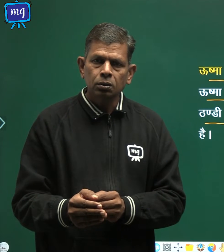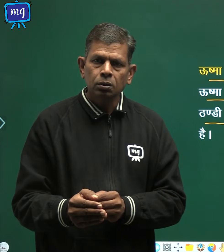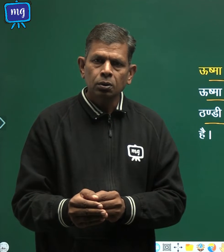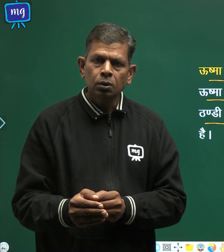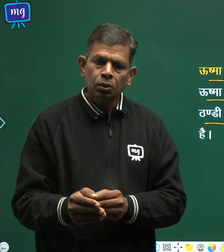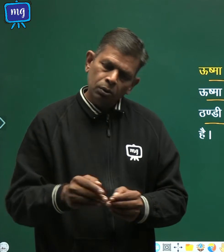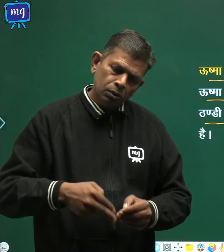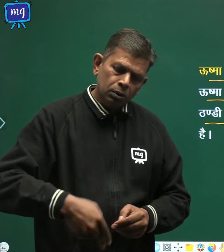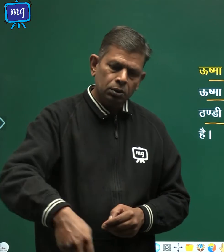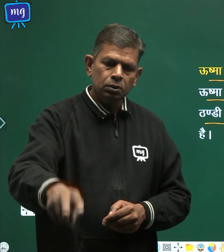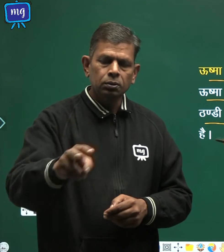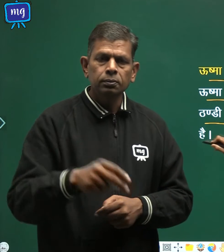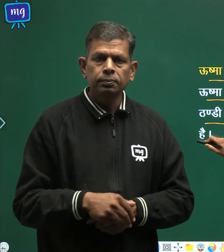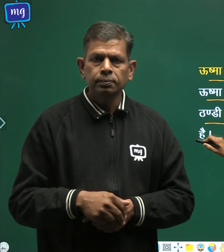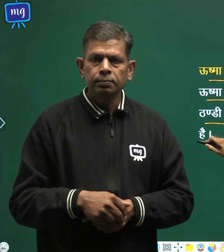प्रवाहित होती है।